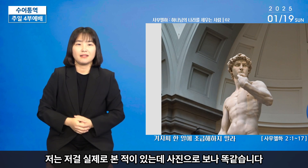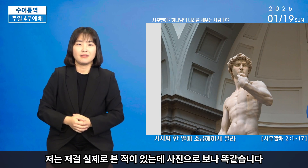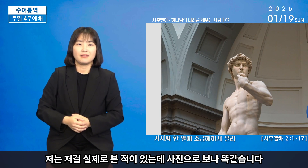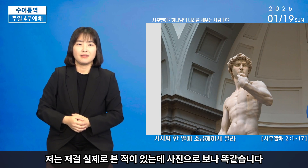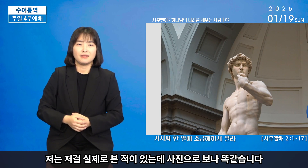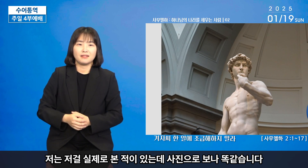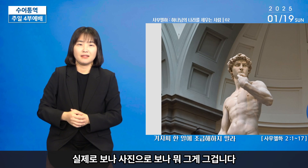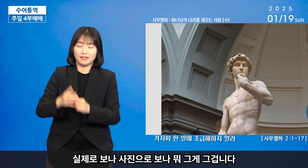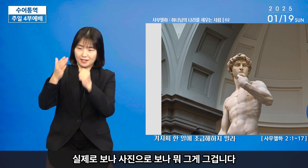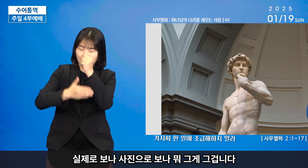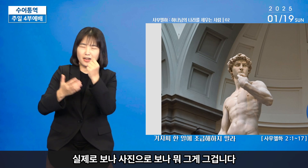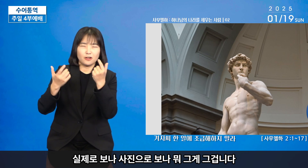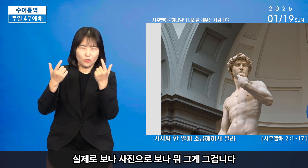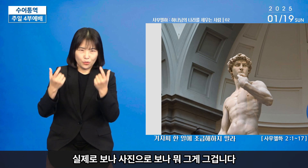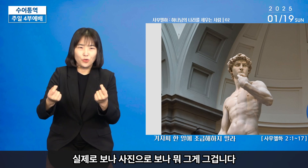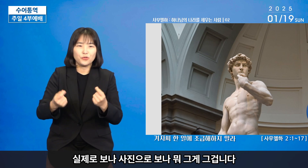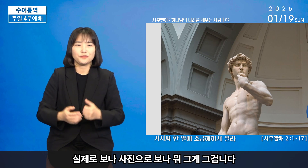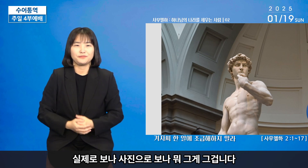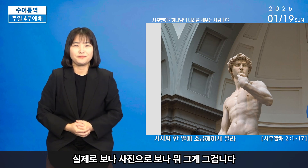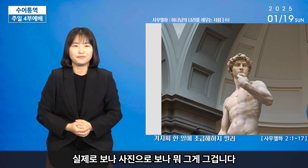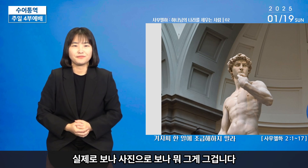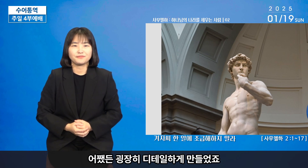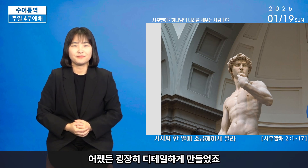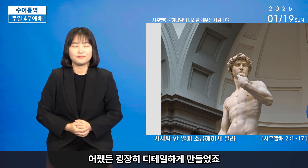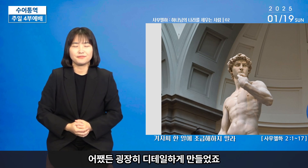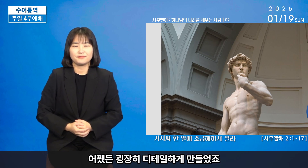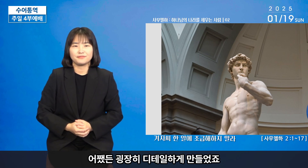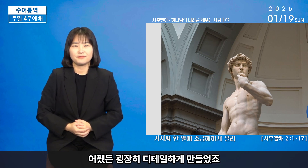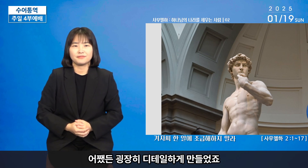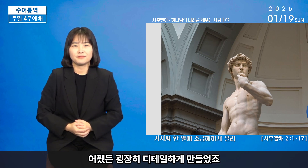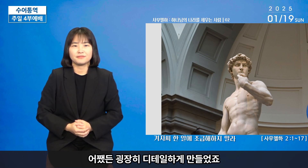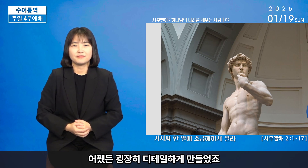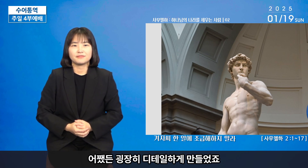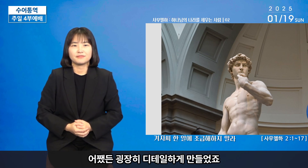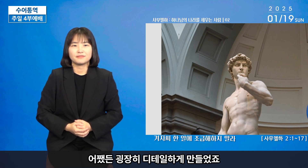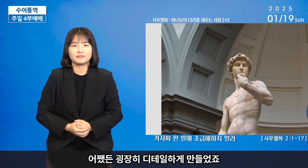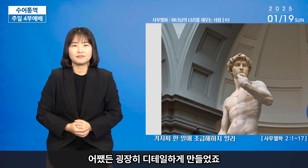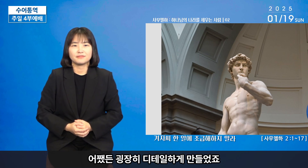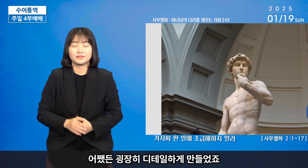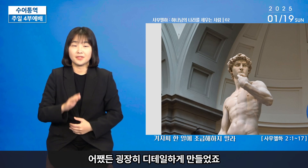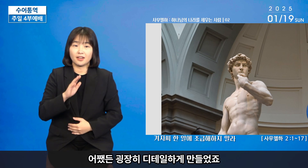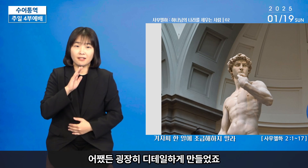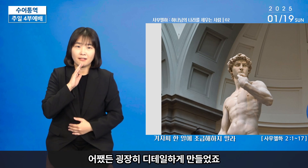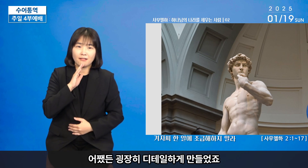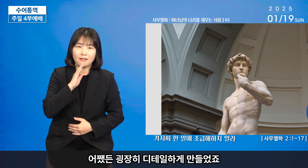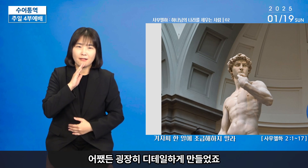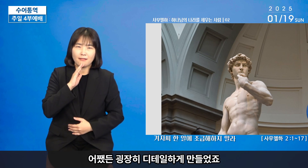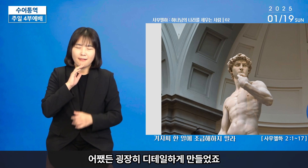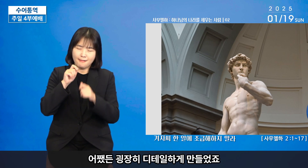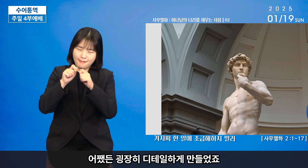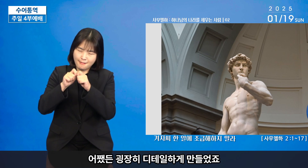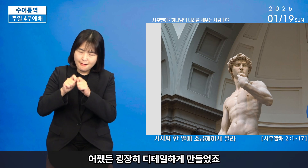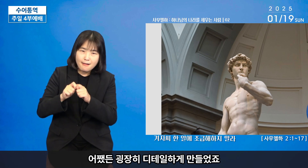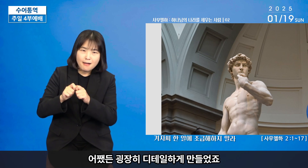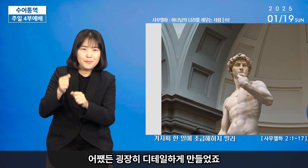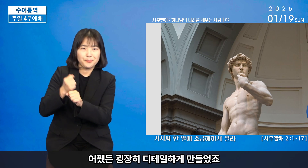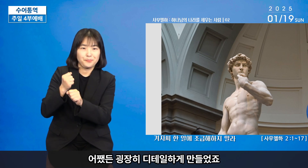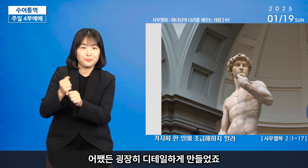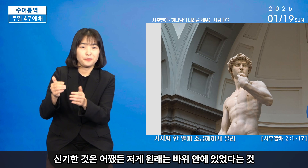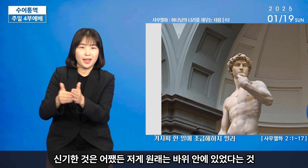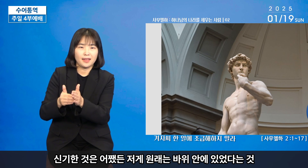똑같습니다. 실제로 보나 사진을 보나 뭐 그게 그겁니다. 어쨌든 굉장히 디테일하게